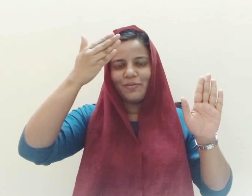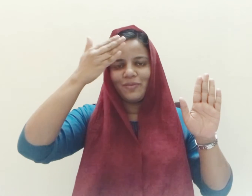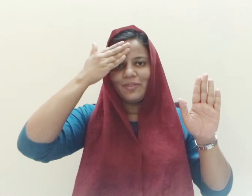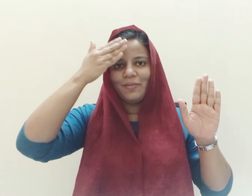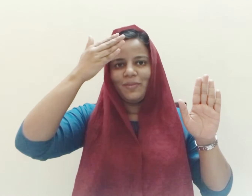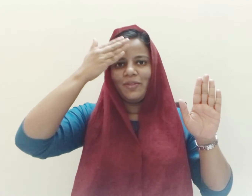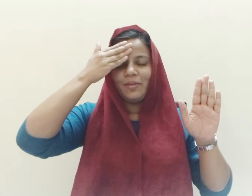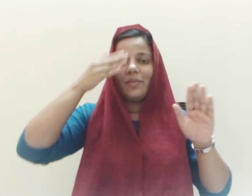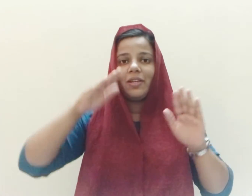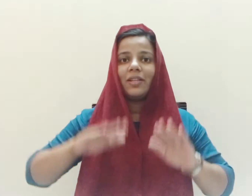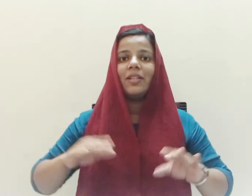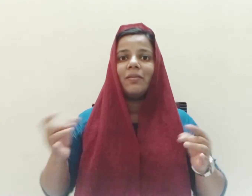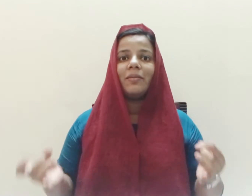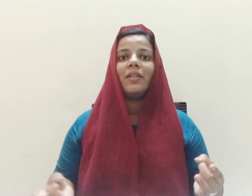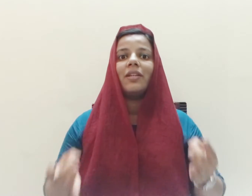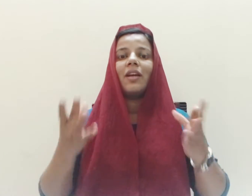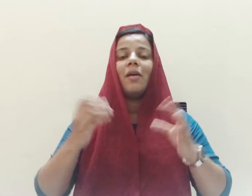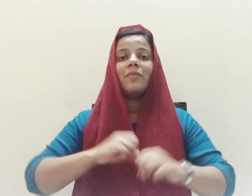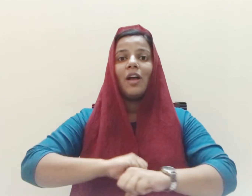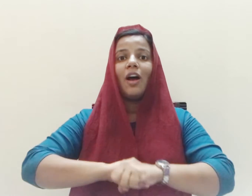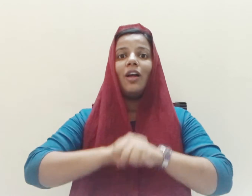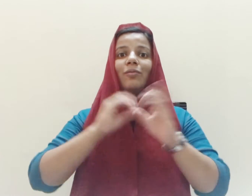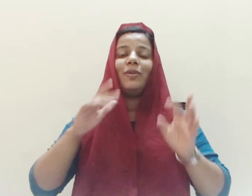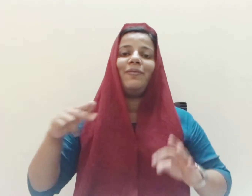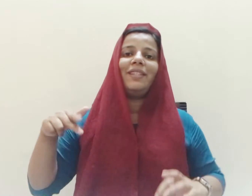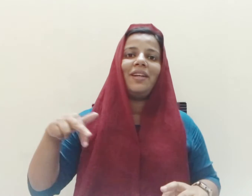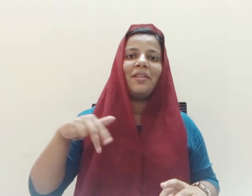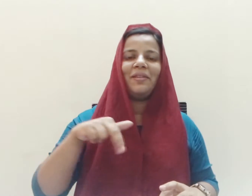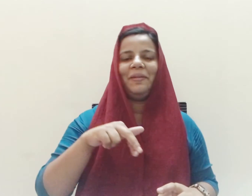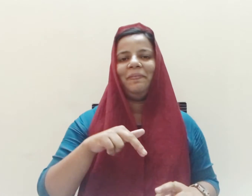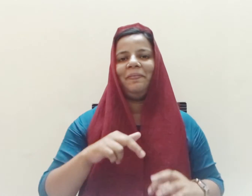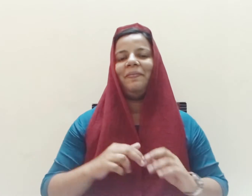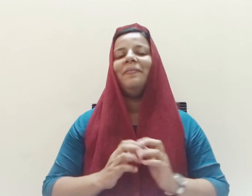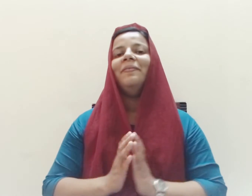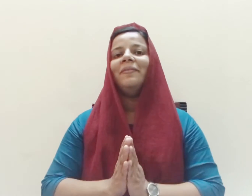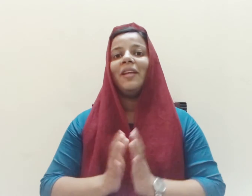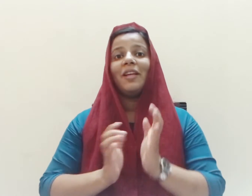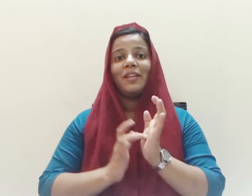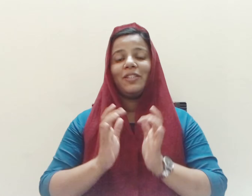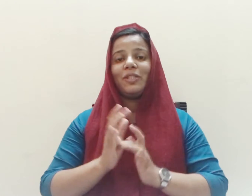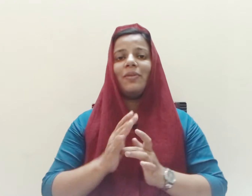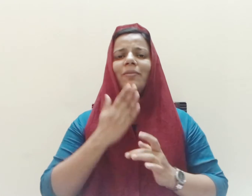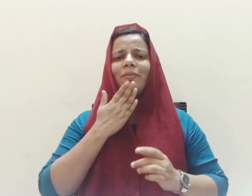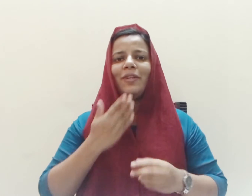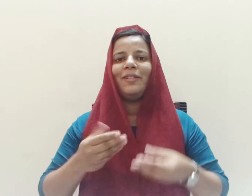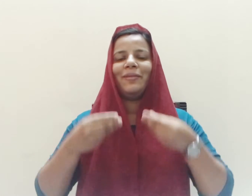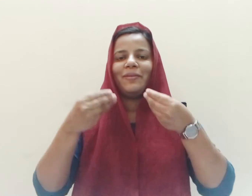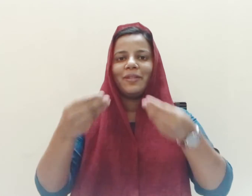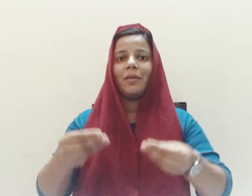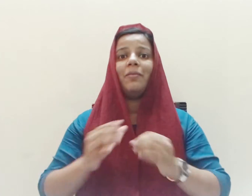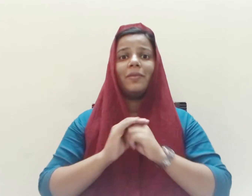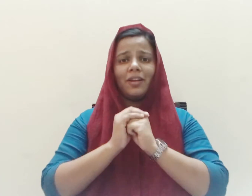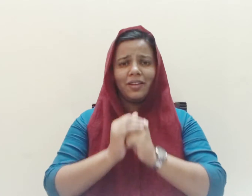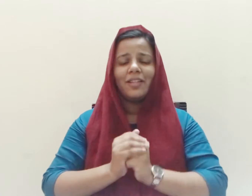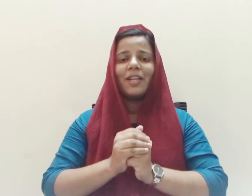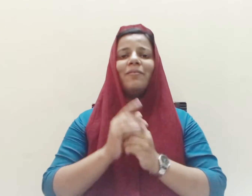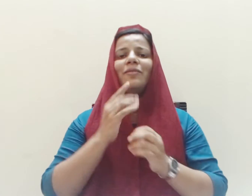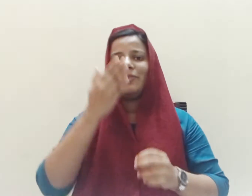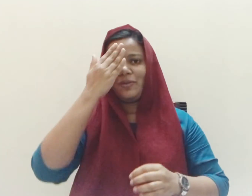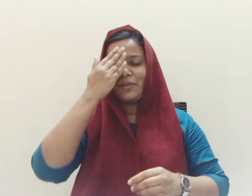സ്തോത്രം സ്തോത്രം സ്തോത്രം. ഈ പകൽക്കാലവും നമ്മളെ അത്ഭുതകരമായി നടത്തുന്ന കർത്താവിന് നമുക്ക് നന്ദി പറയാം, നമുക്ക് ആരാധിക്കാം, നമുക്ക് സ്തോത്രം പറയാം.